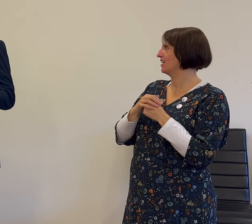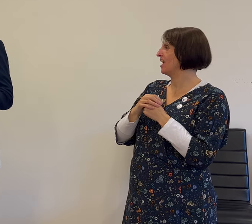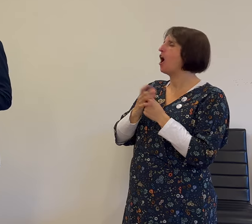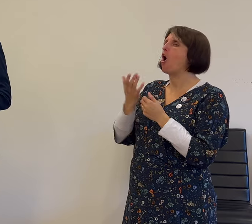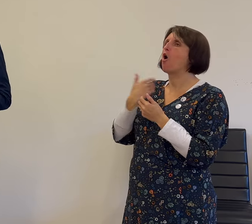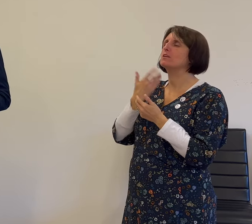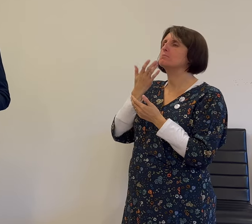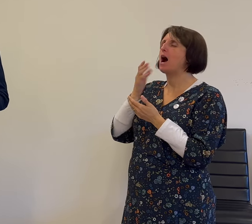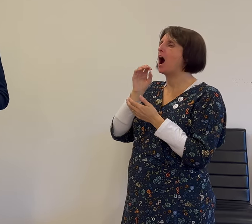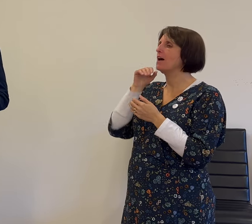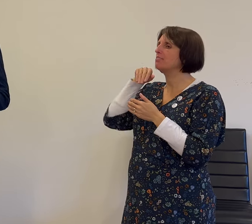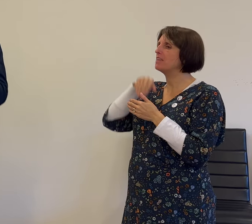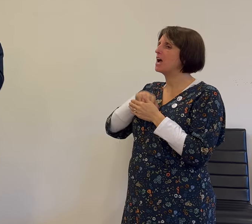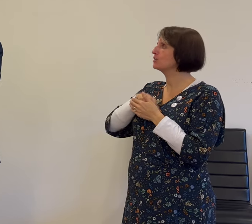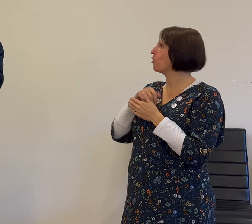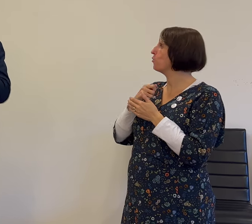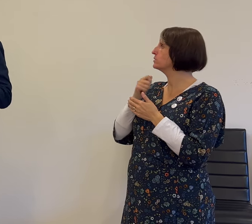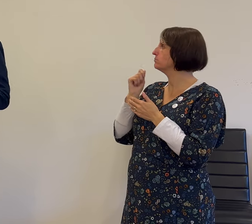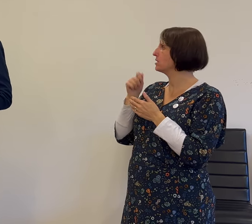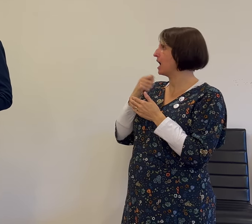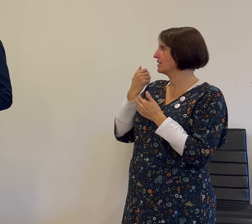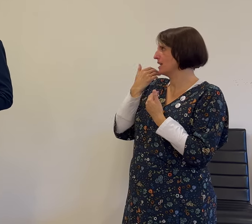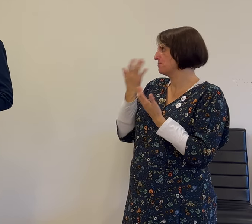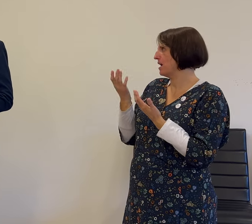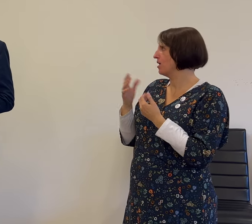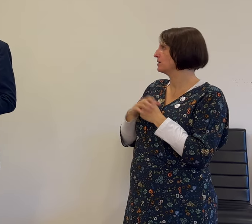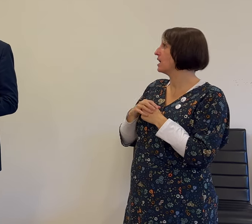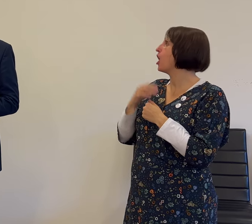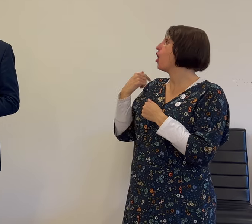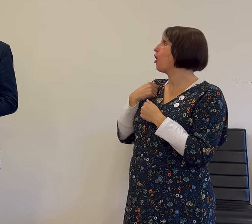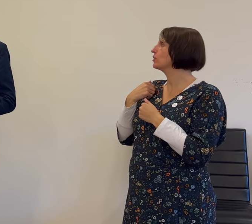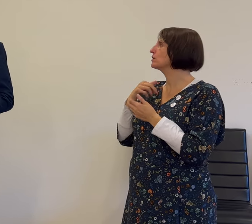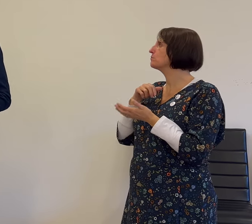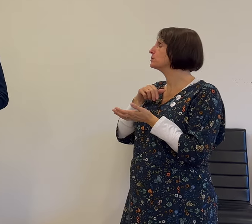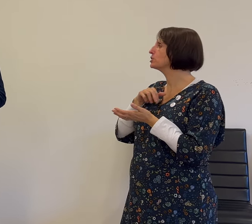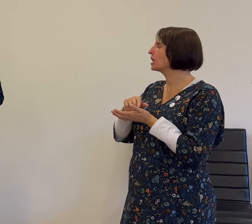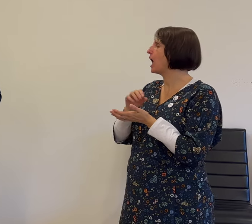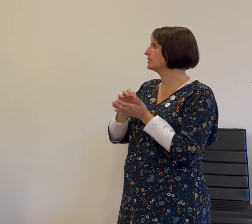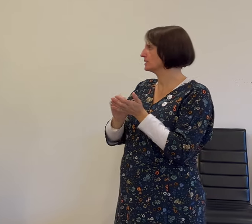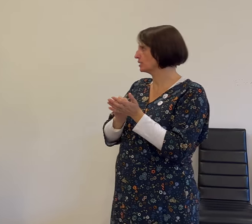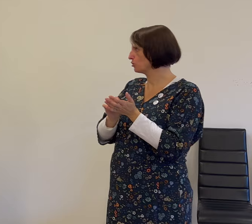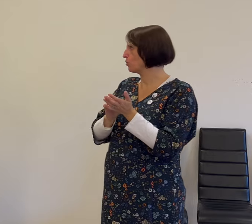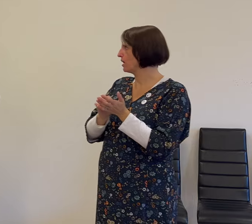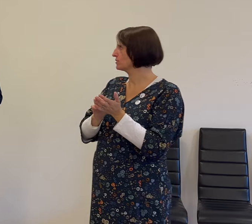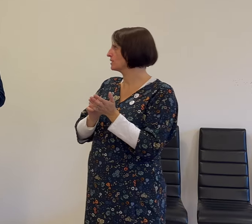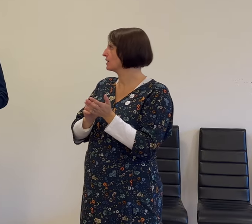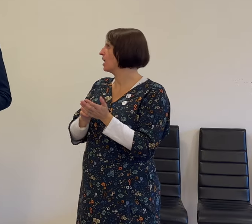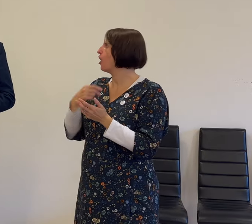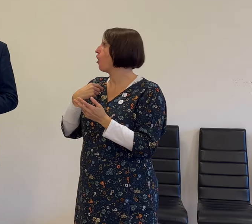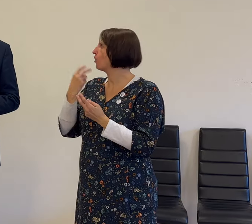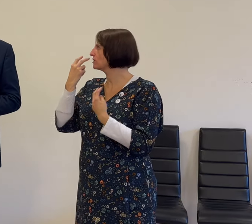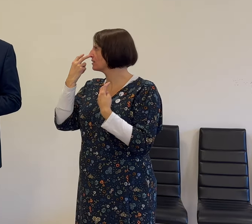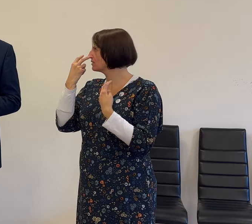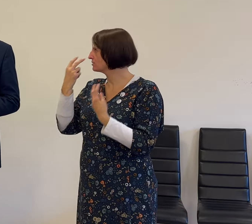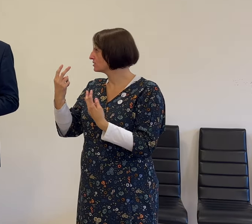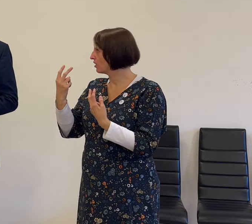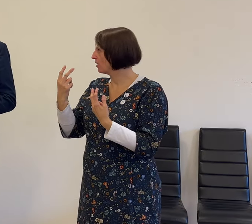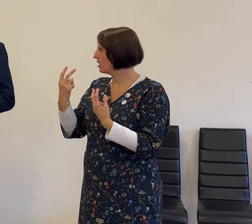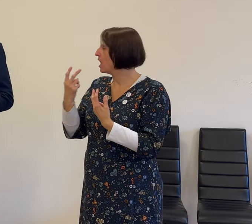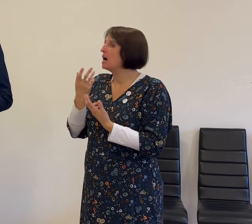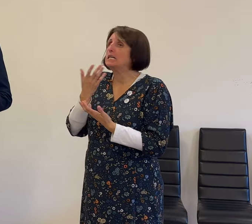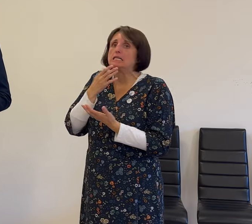na Goliáše a všechno ví, jak to udělá. Ale on přichází do situace, kdy v podstatě není